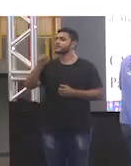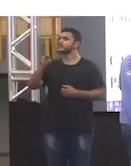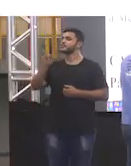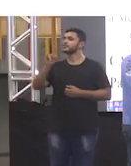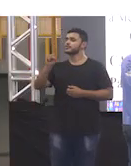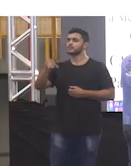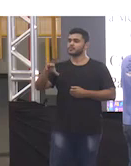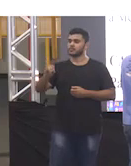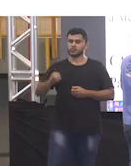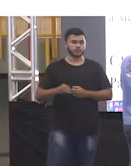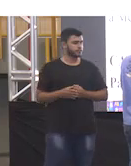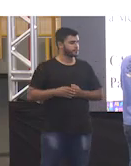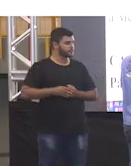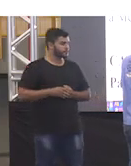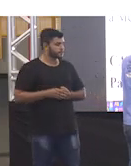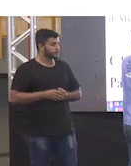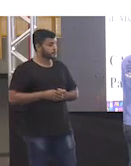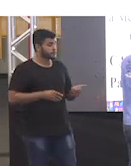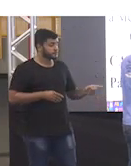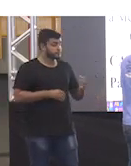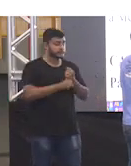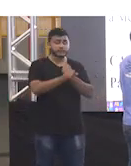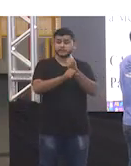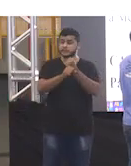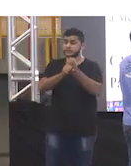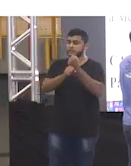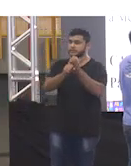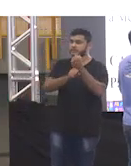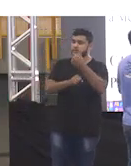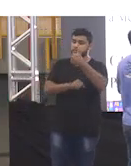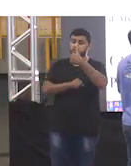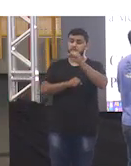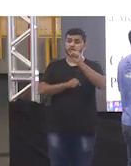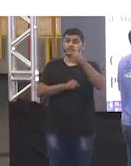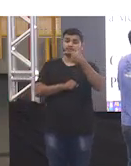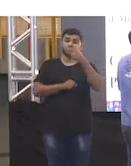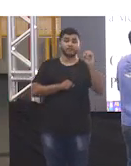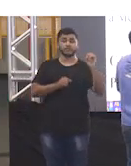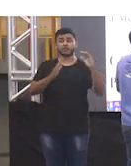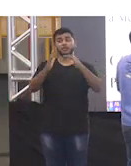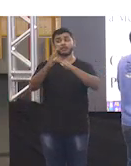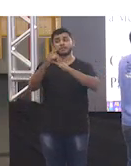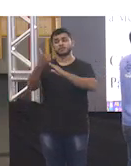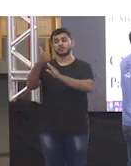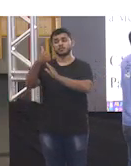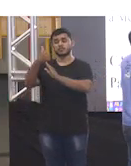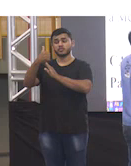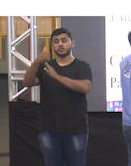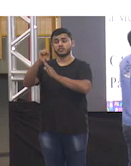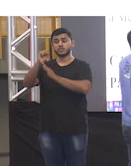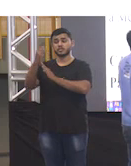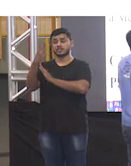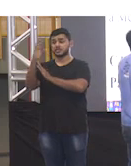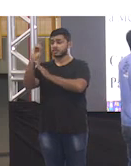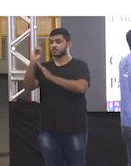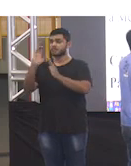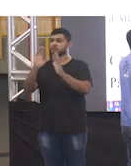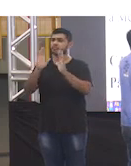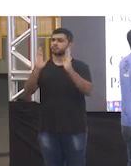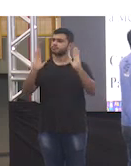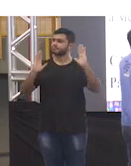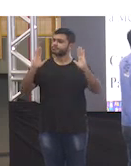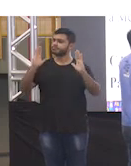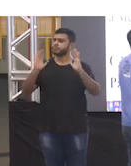Um elemento importante nos anos de 1820 e 1830 foi o desejo de autonomia